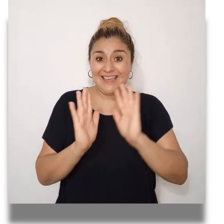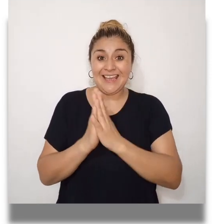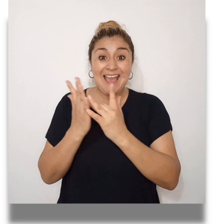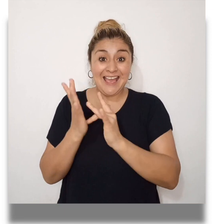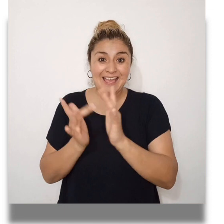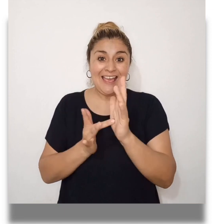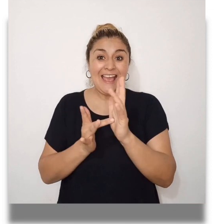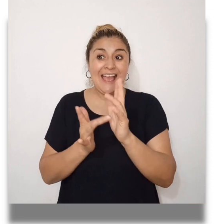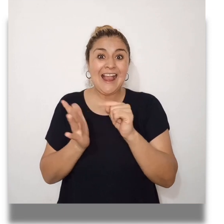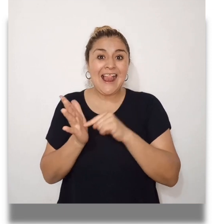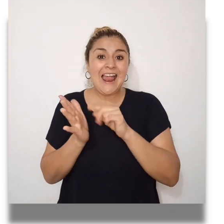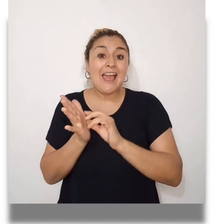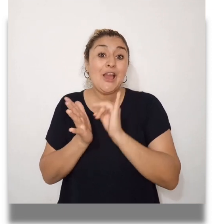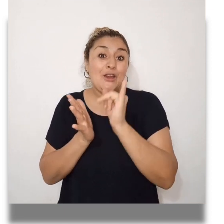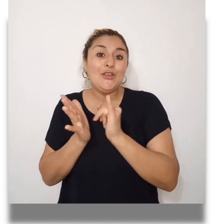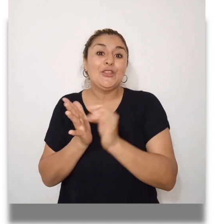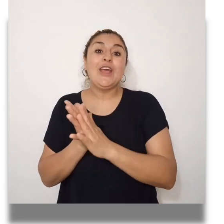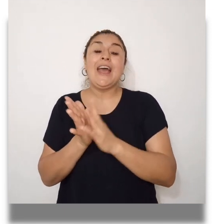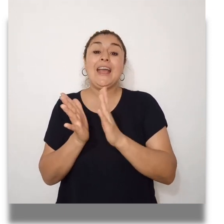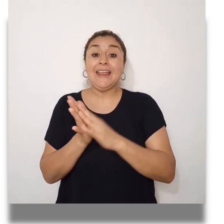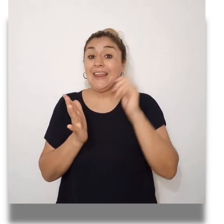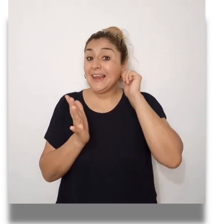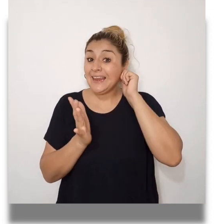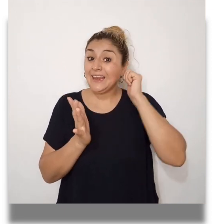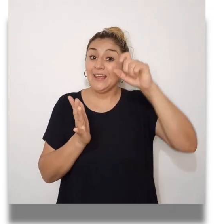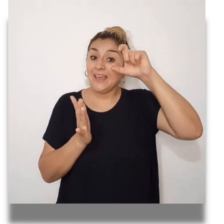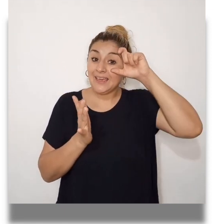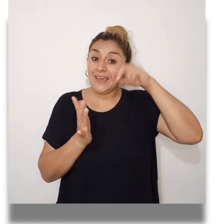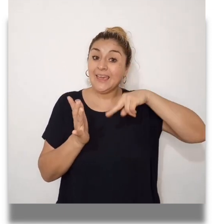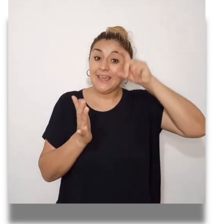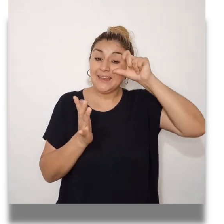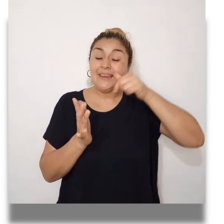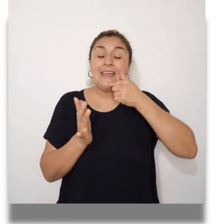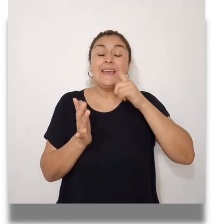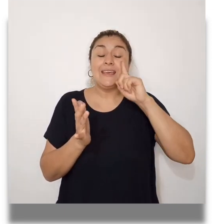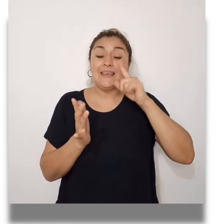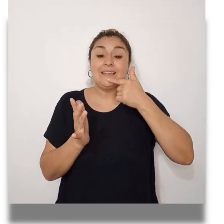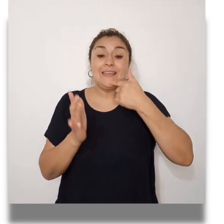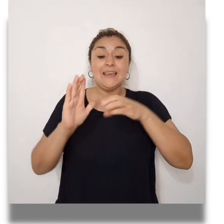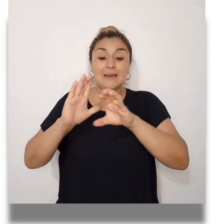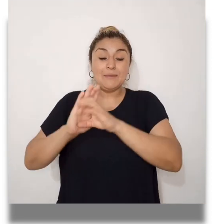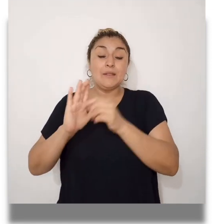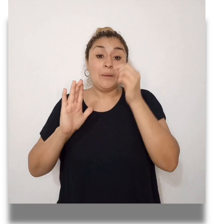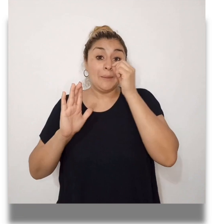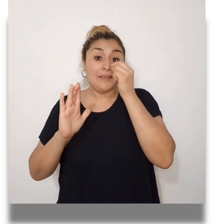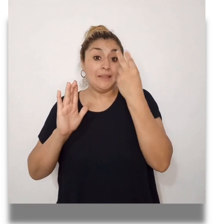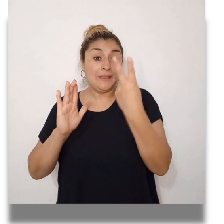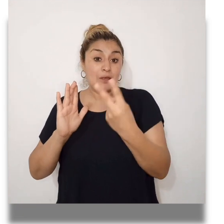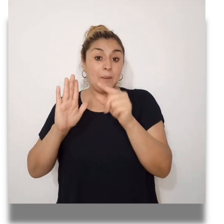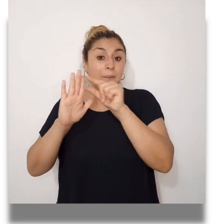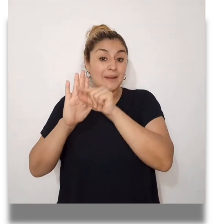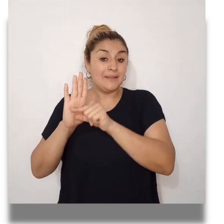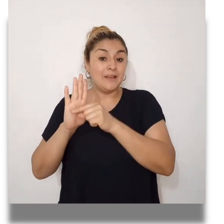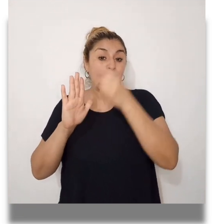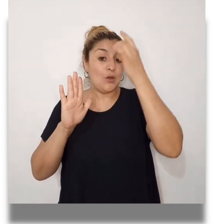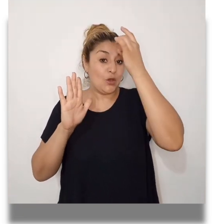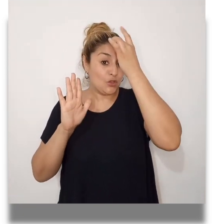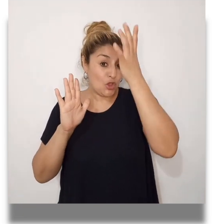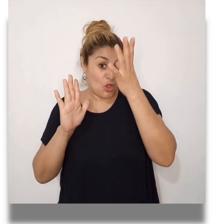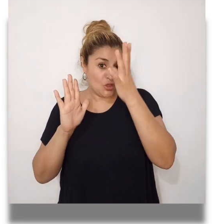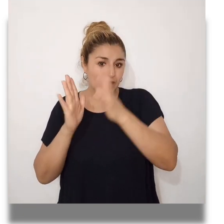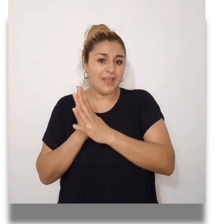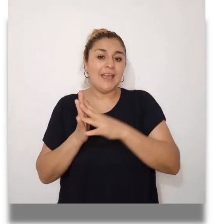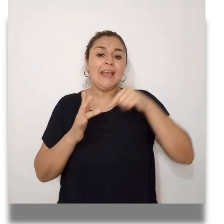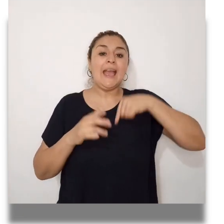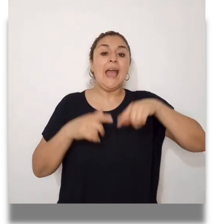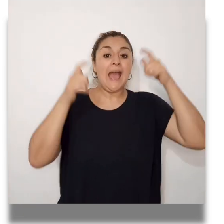le dice a Abraham en Génesis capítulo 22, versículo 12. Y